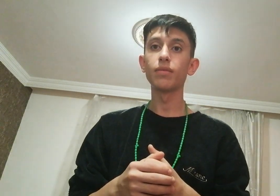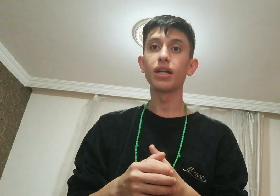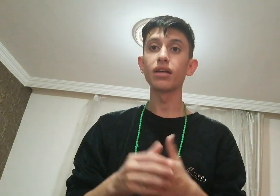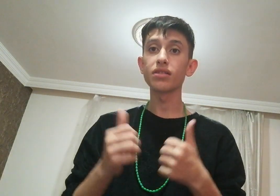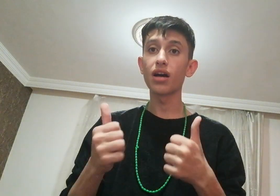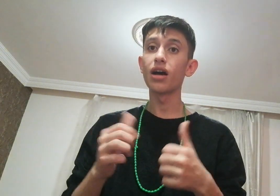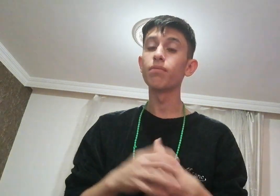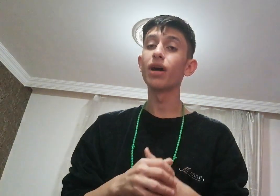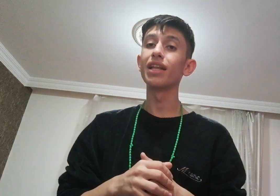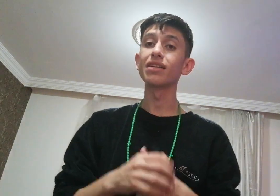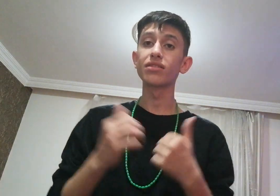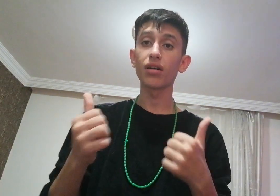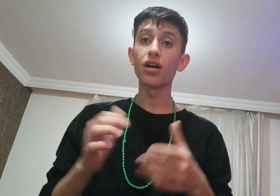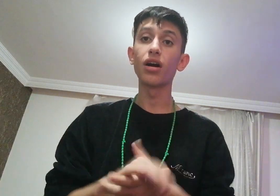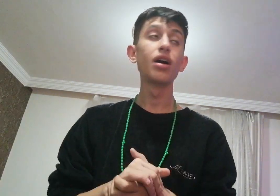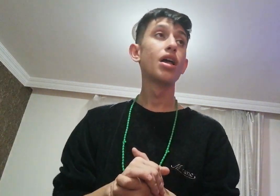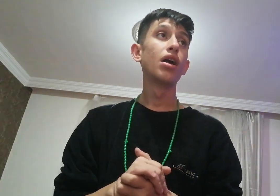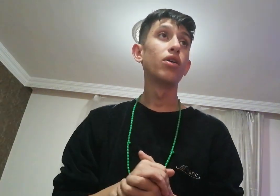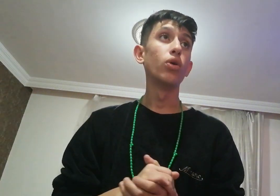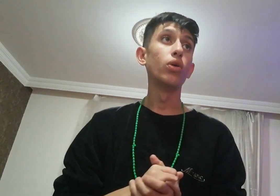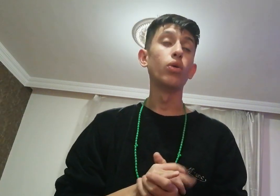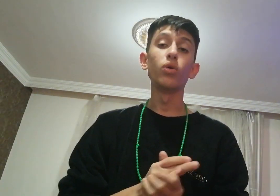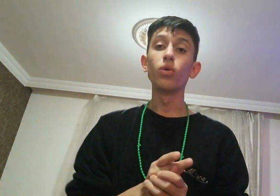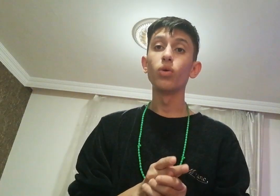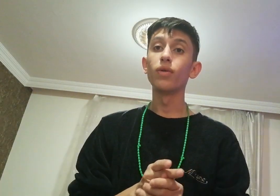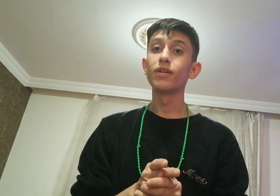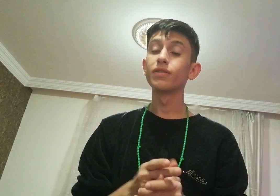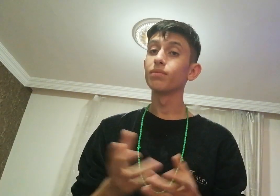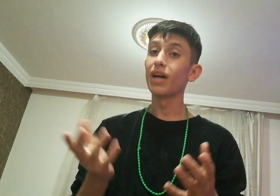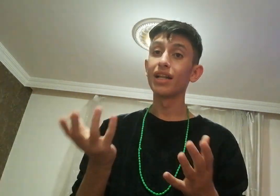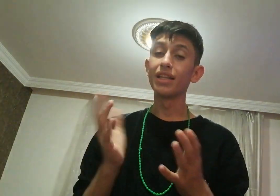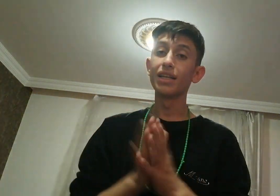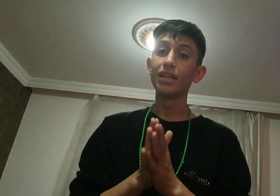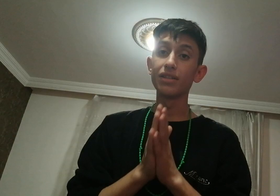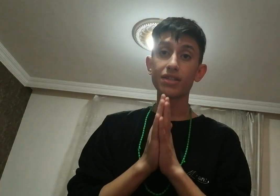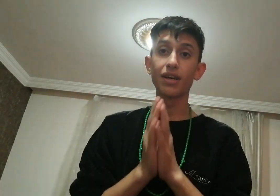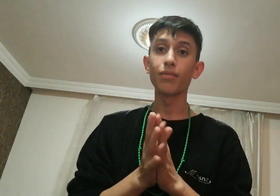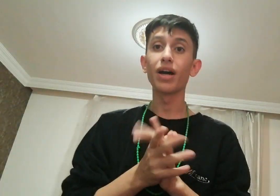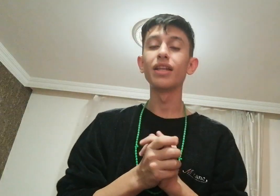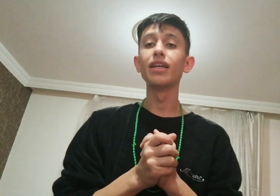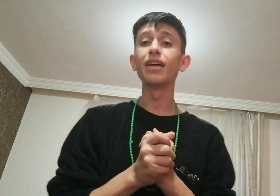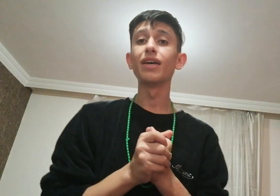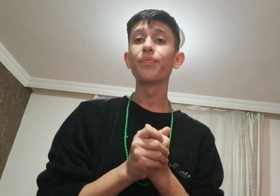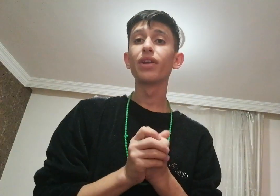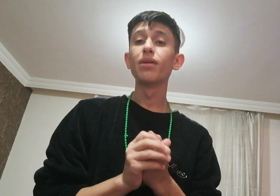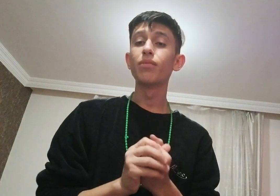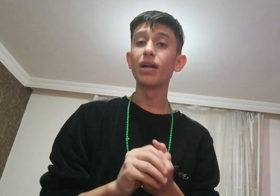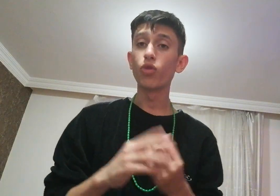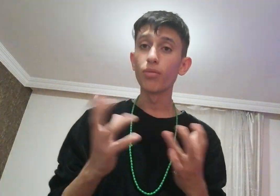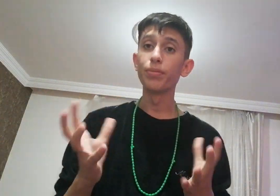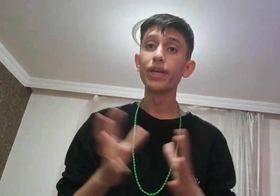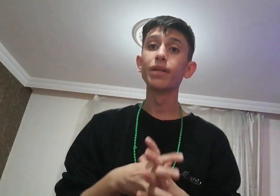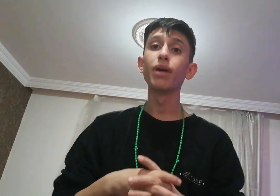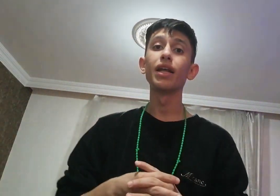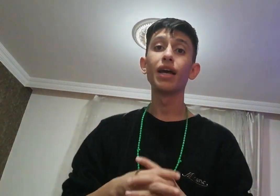مع الأصحاب، مع الأصدقاء، مع النسهر، مع المحبين، مع